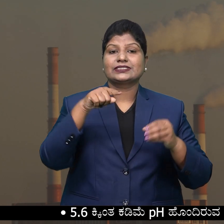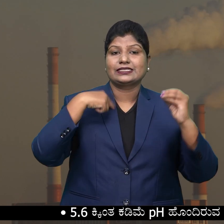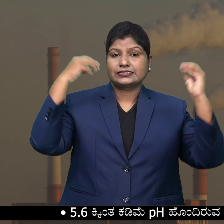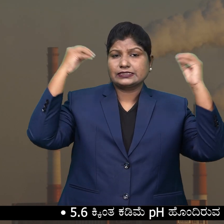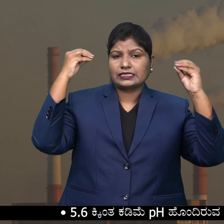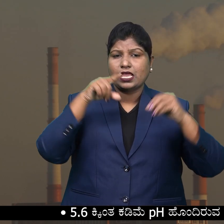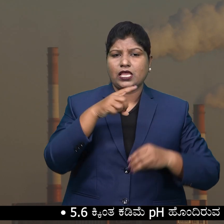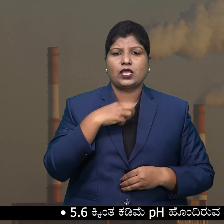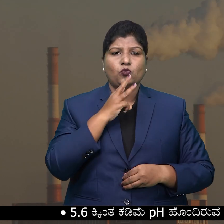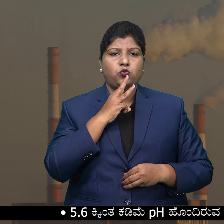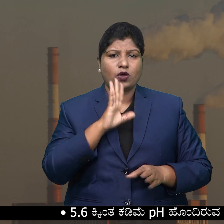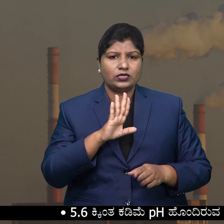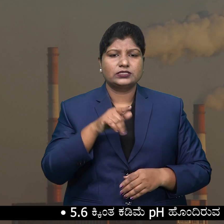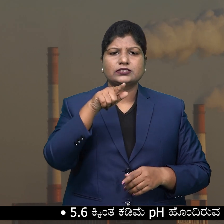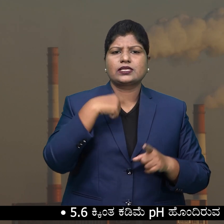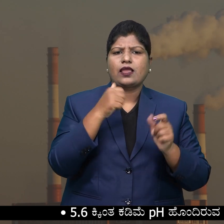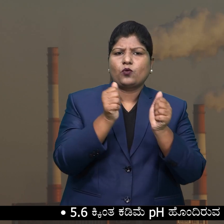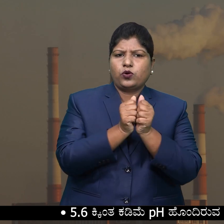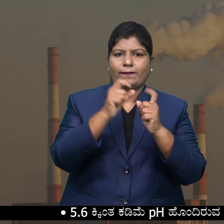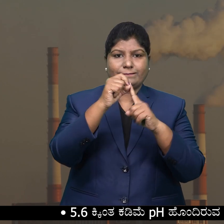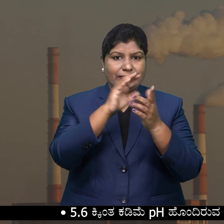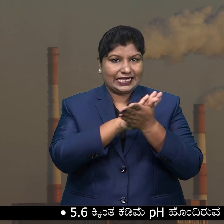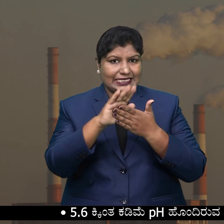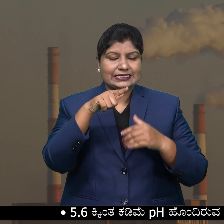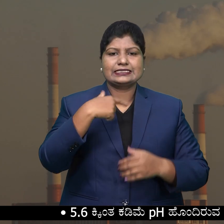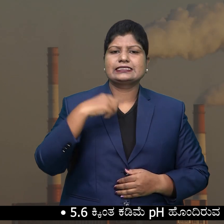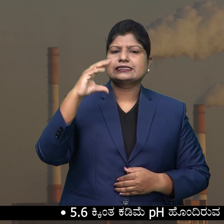5.6ಕ್ಕಿಂತ ಕಡಿಮೆ ಪಿಎಚ್ ಹೊಂದಿರುವ ಮಳೆ ನೀರನ್ನ ಆಮ್ಲ ಮಳೆ ಎಂದು ವಿವರಿಸಲಾಗಿದೆ.